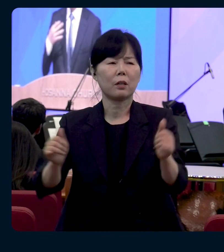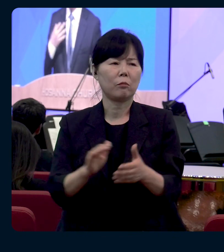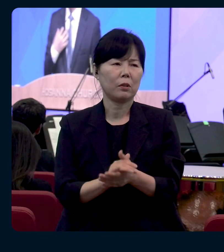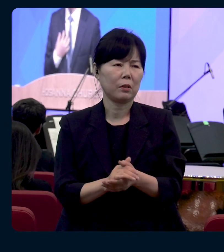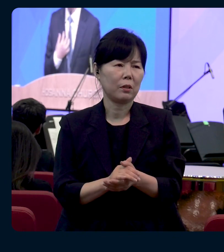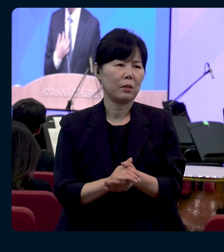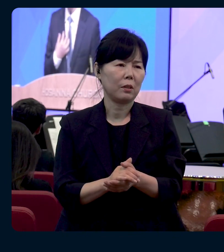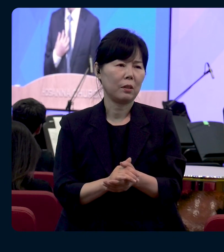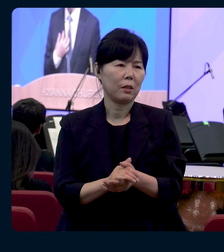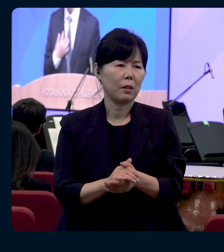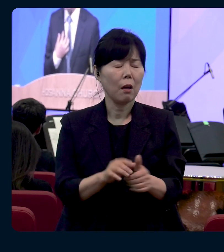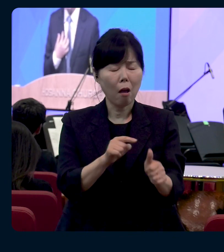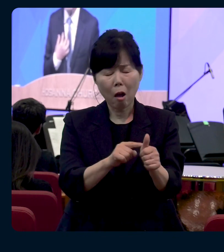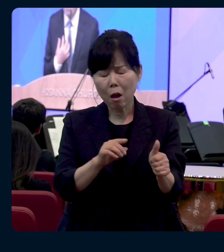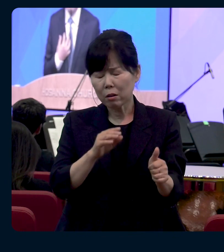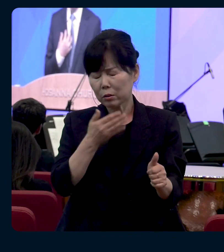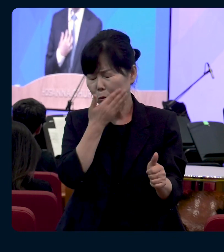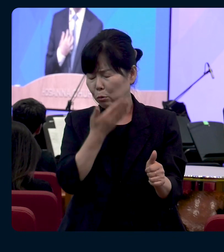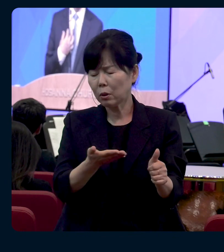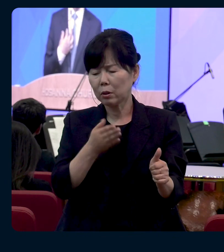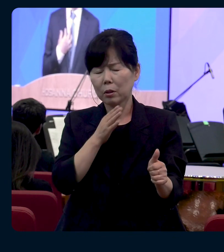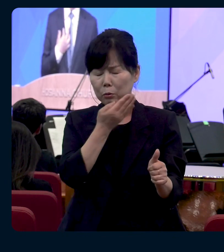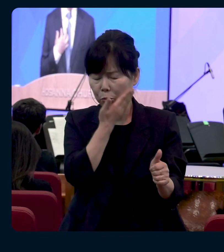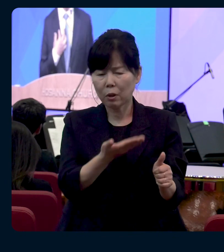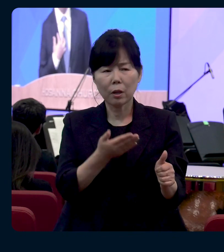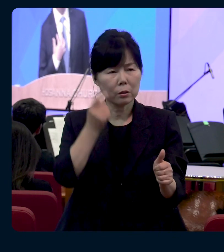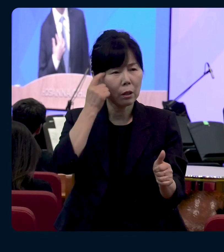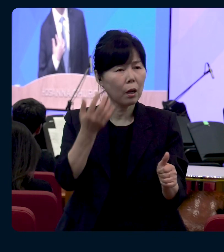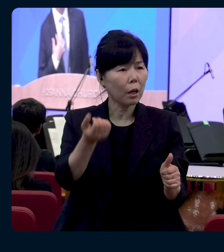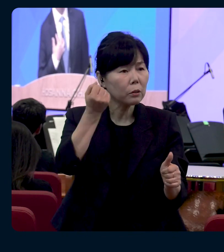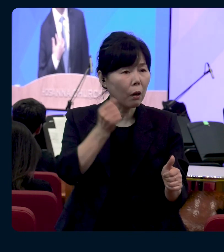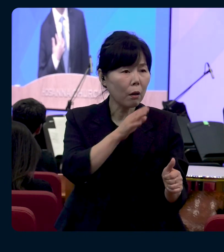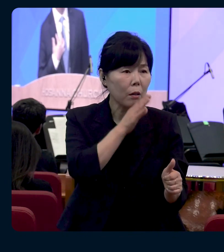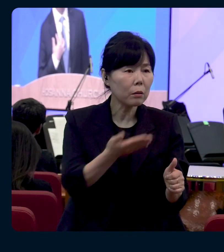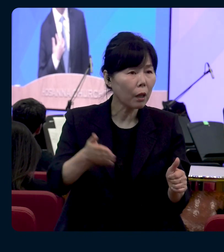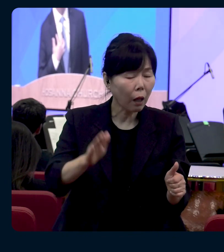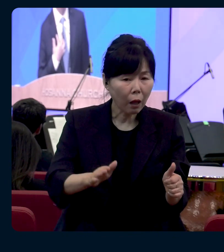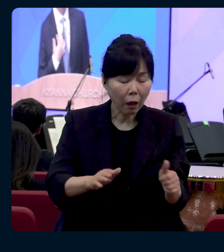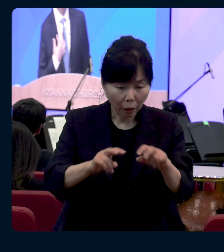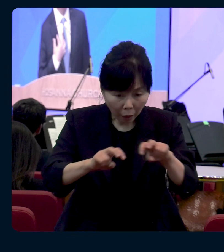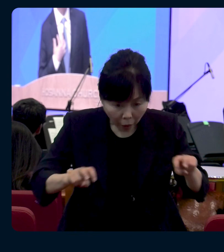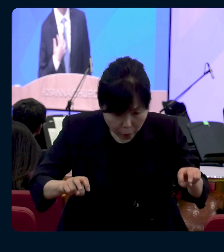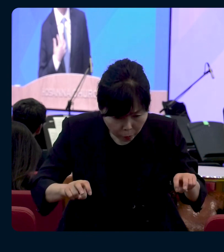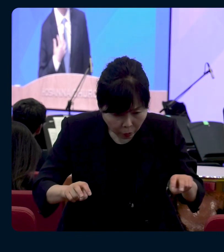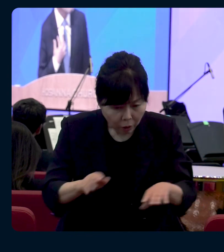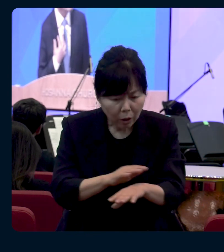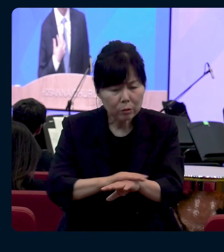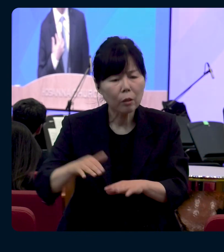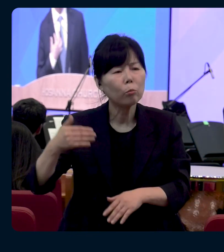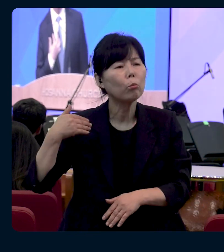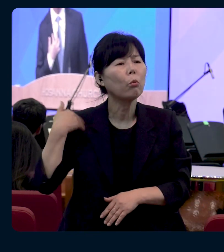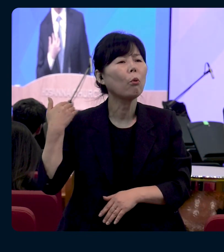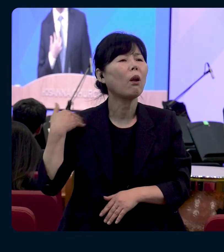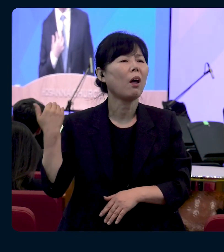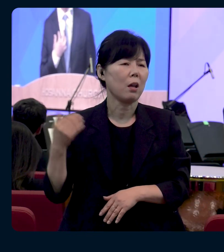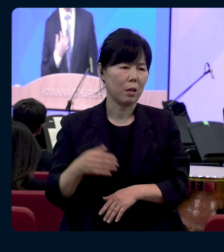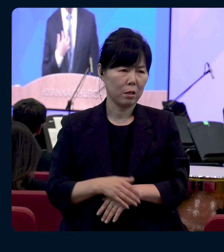자기가 잘 알고 있다고 그렇게 생각들을 해요. 그런데 실상은 잘 모르고 있을 때가 정말